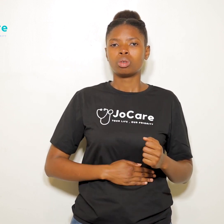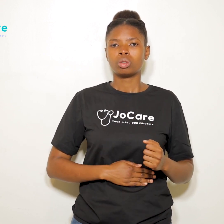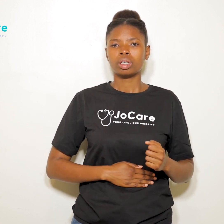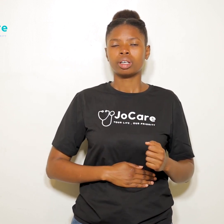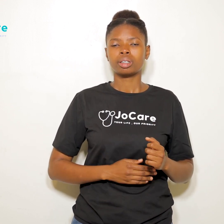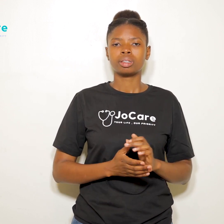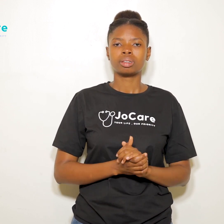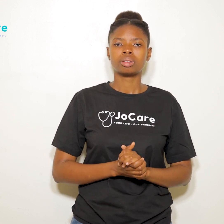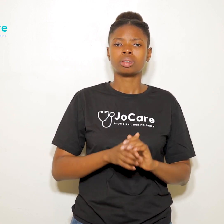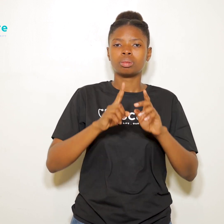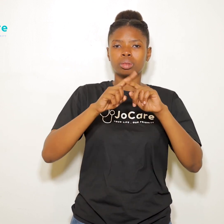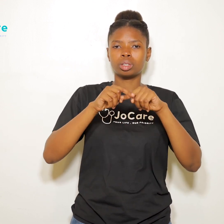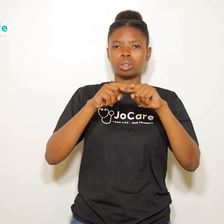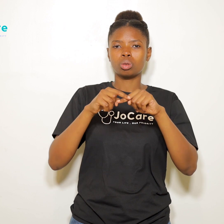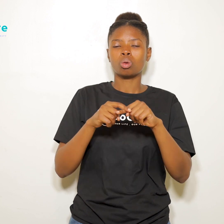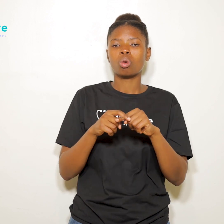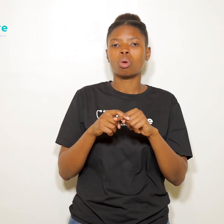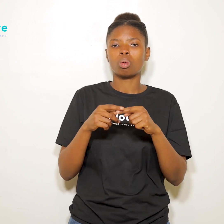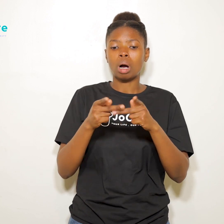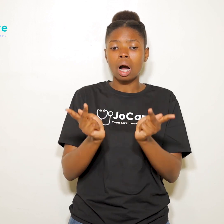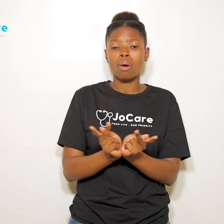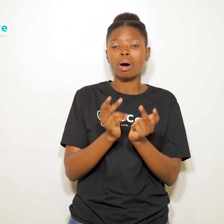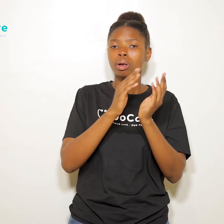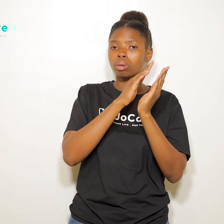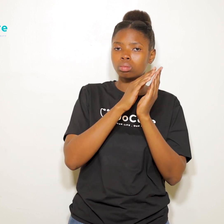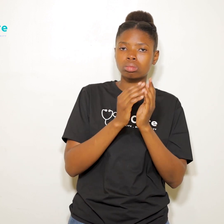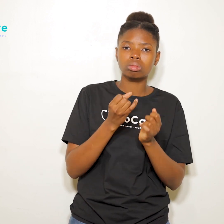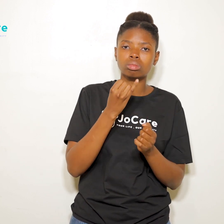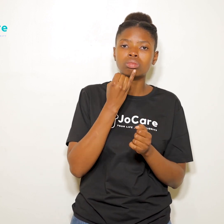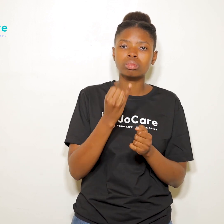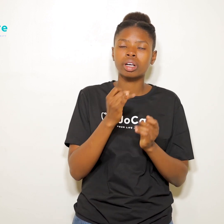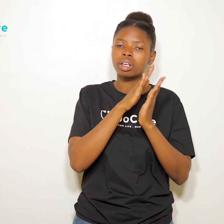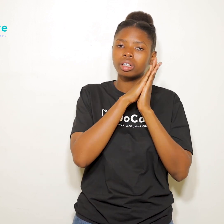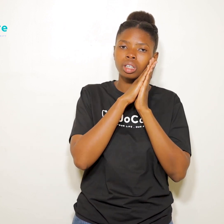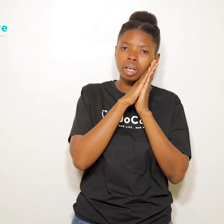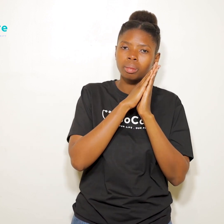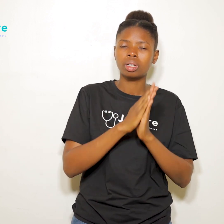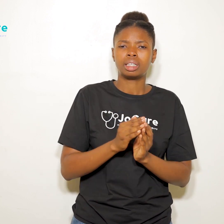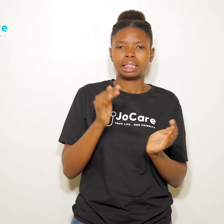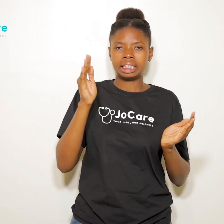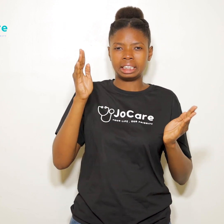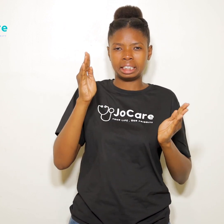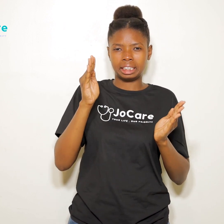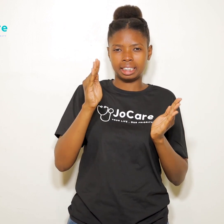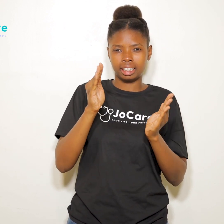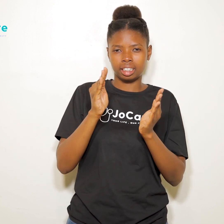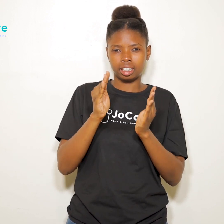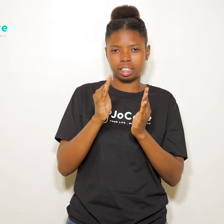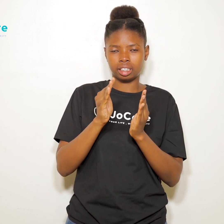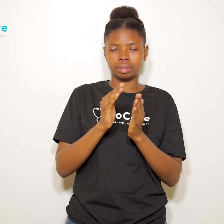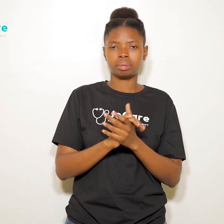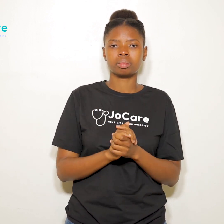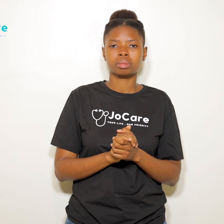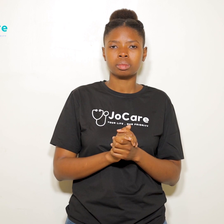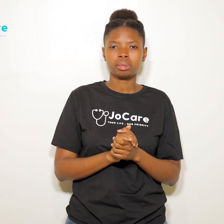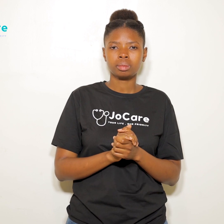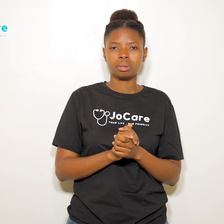iba ni contraction niko nabyita, sinzi uko nabivuga neza mu kinyarwanda, isa